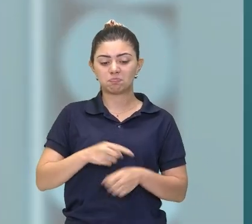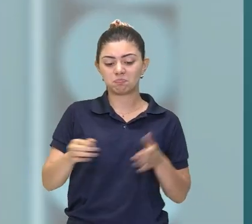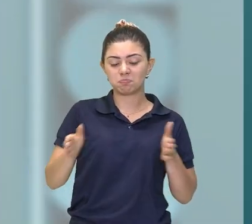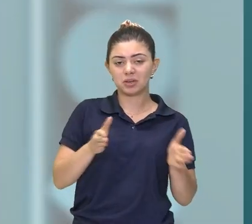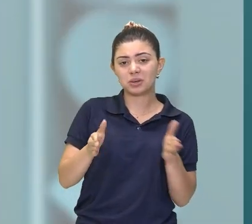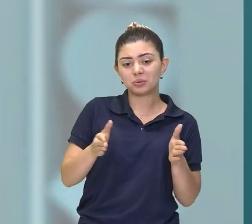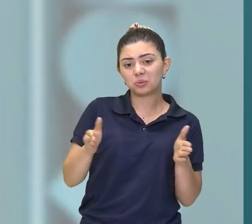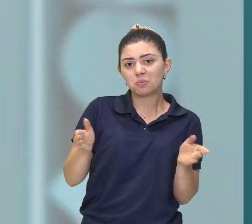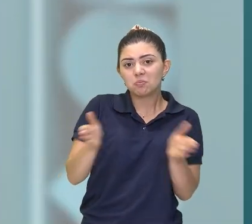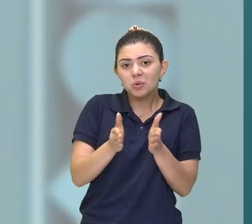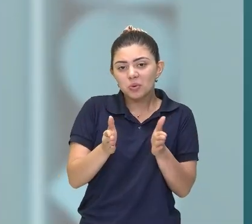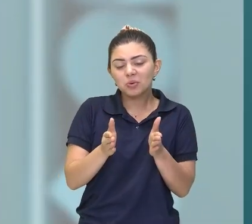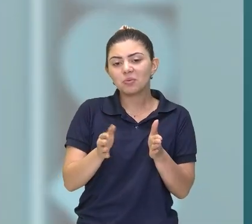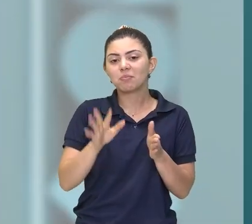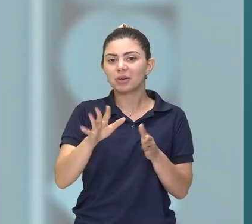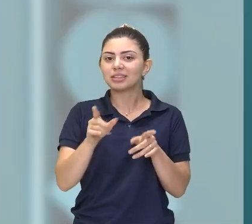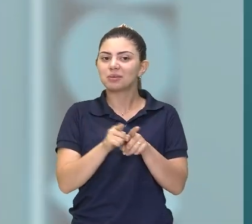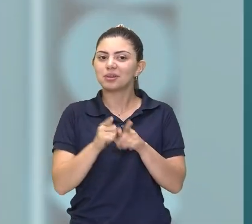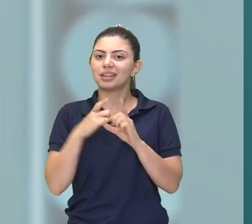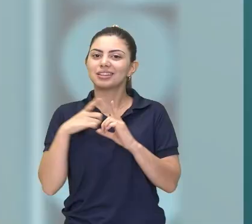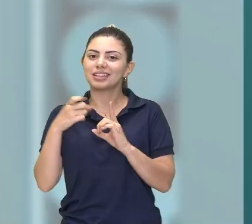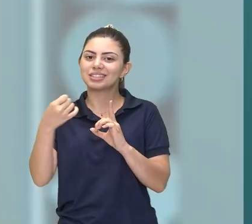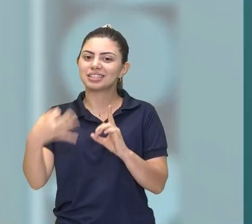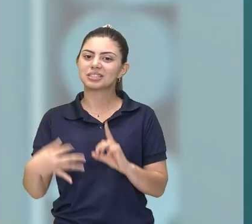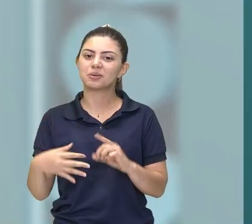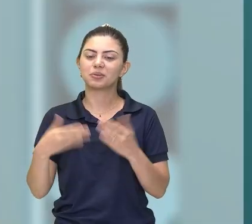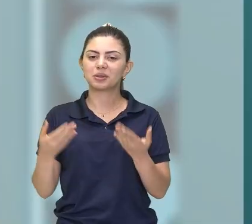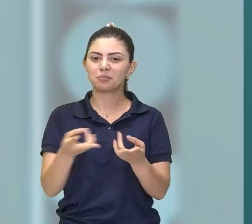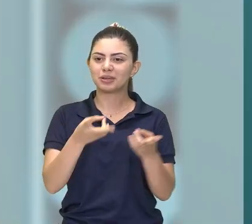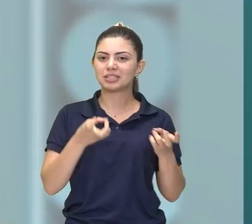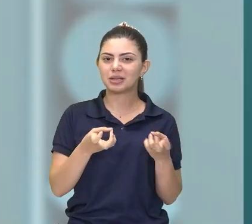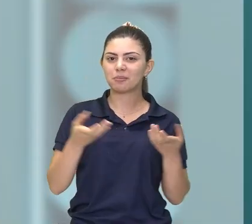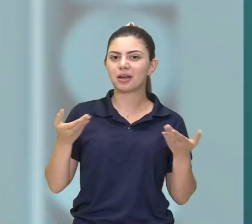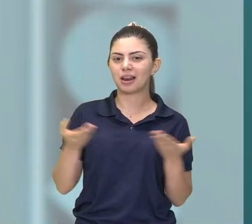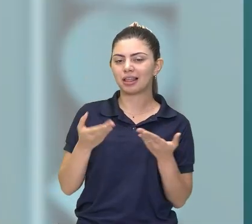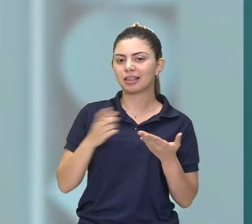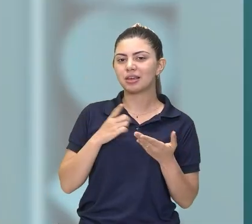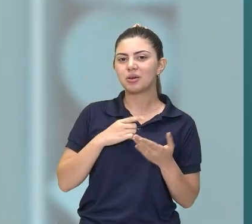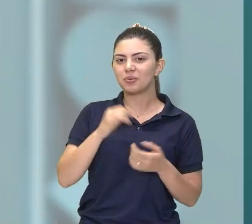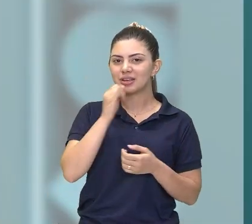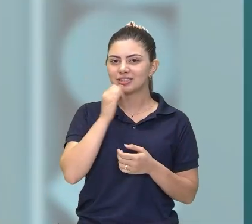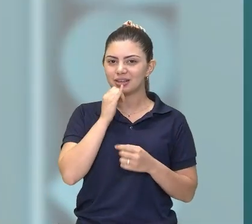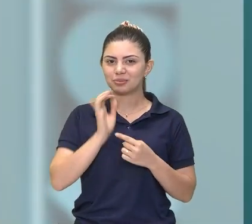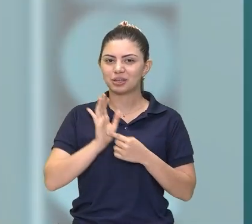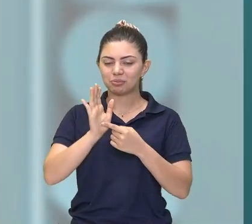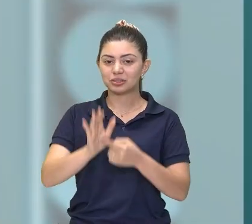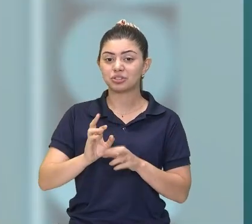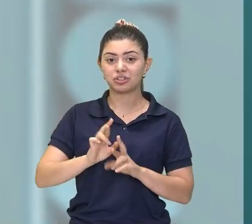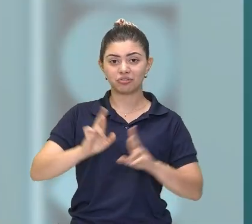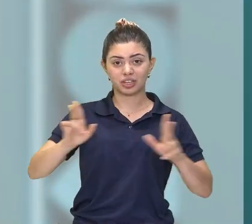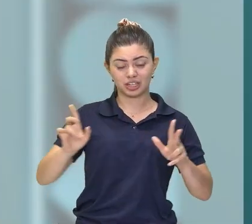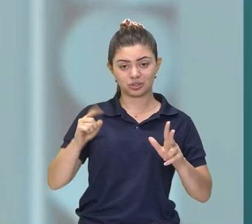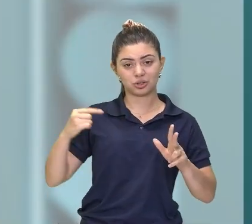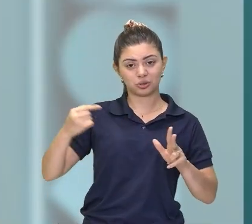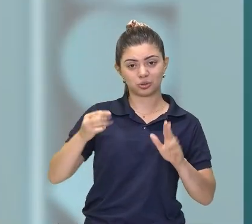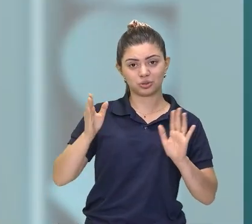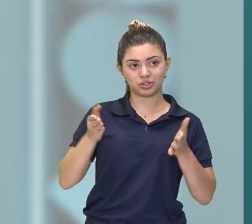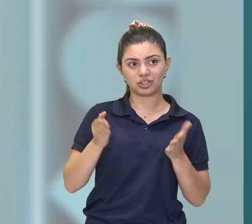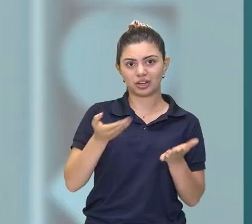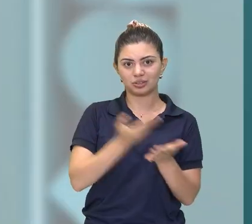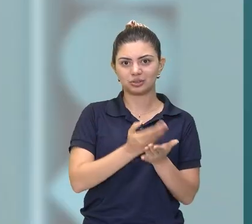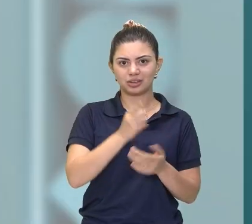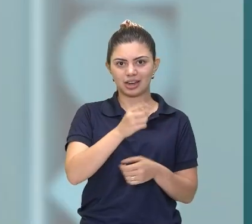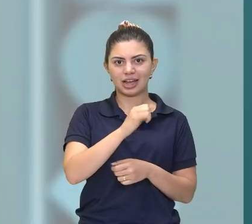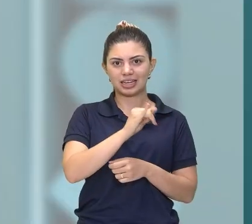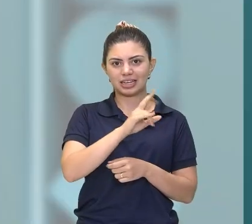isso caminha com a descrição. E perceba que nesses últimos casos, diferentemente daquele que nós vimos na Iracema,